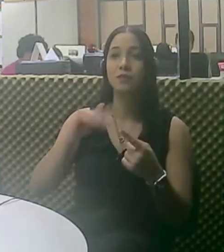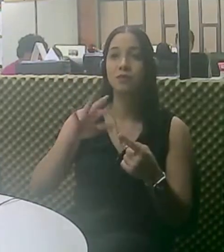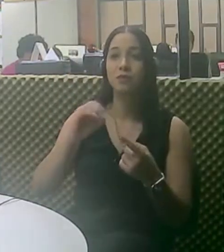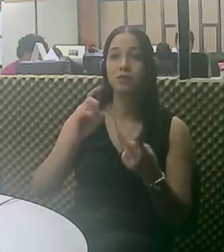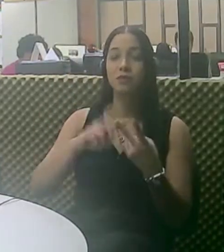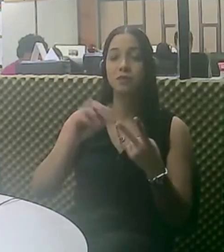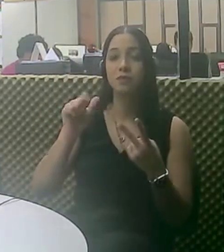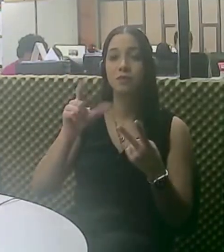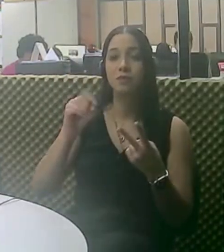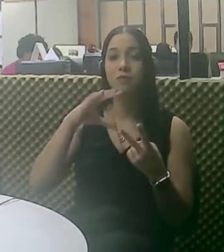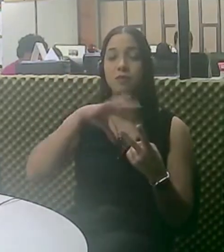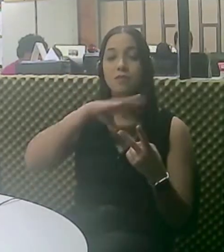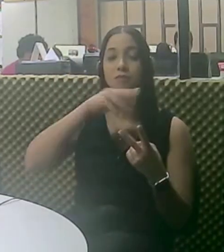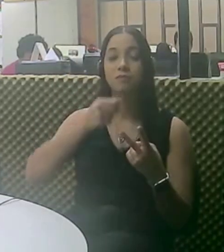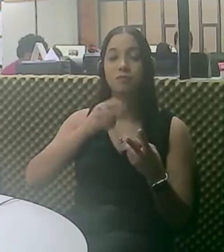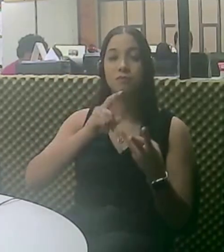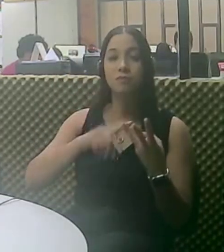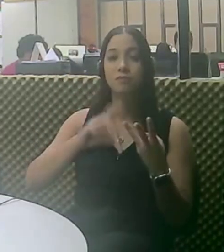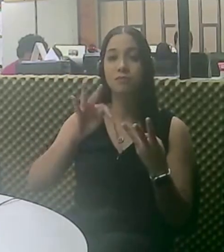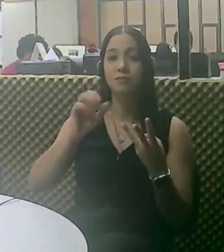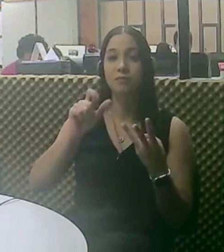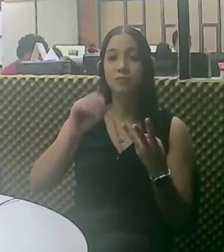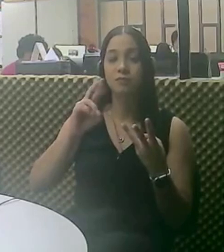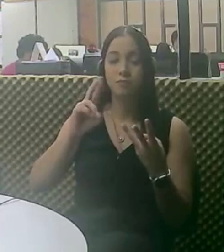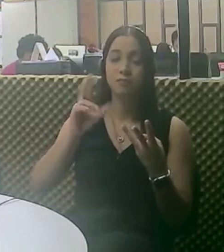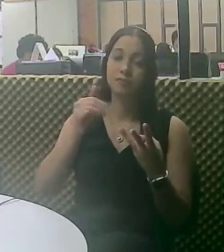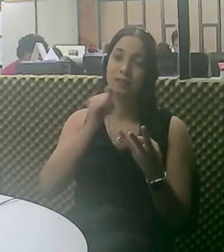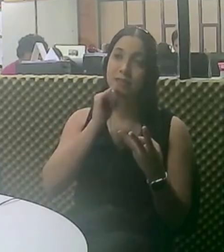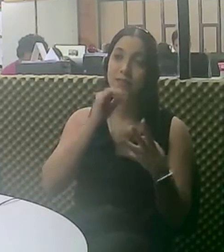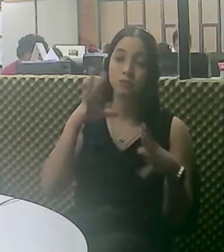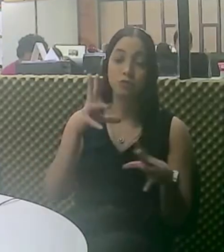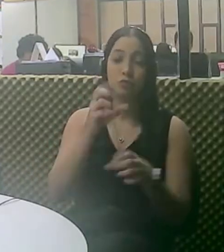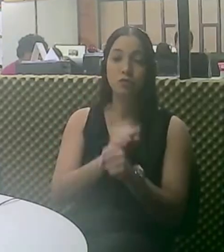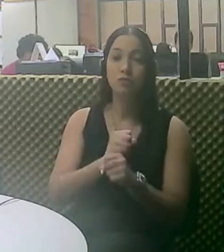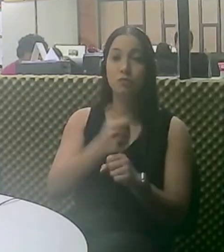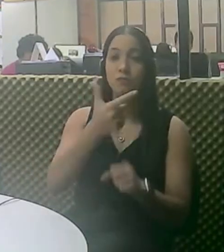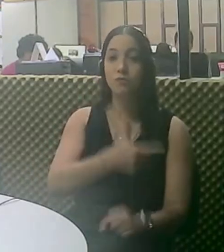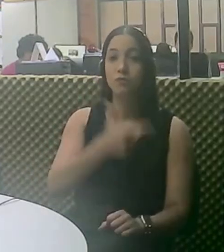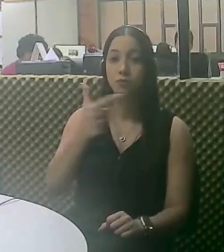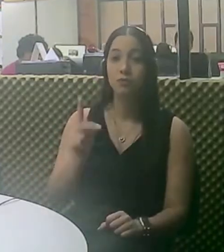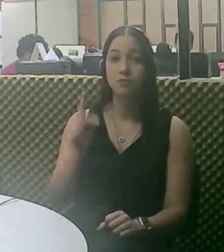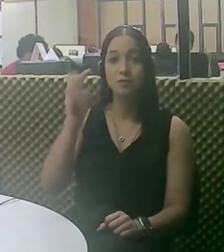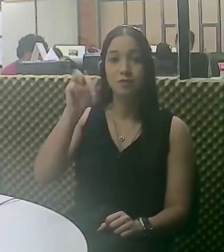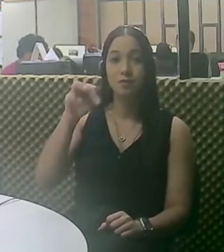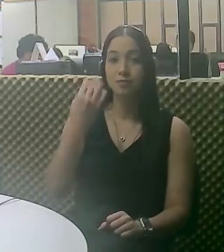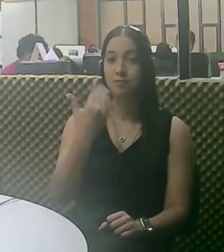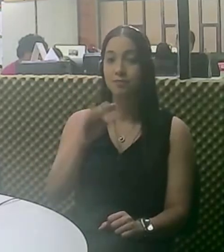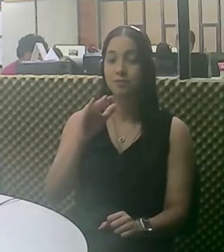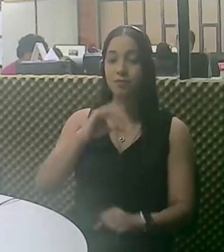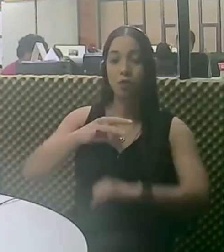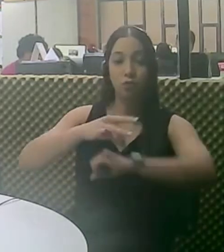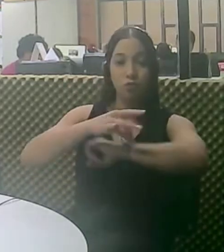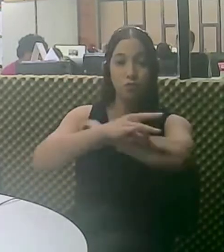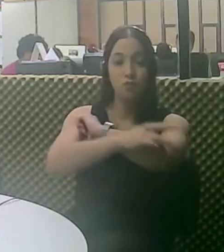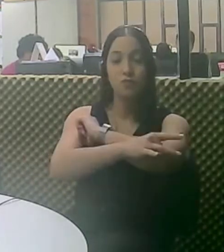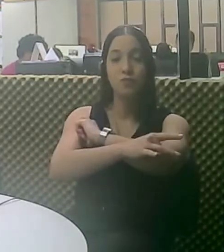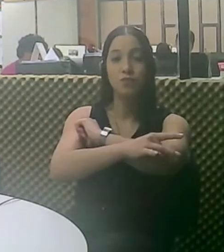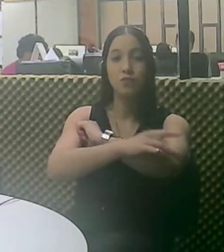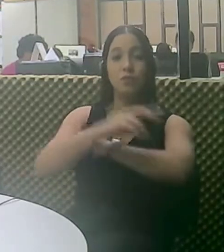Aldo Borges Leão e Taylor Silva, por exemplo, totalizando 22,5 km que serão